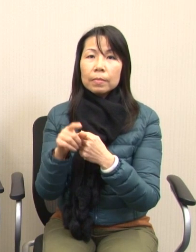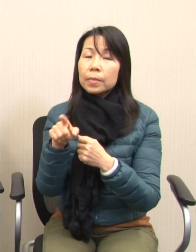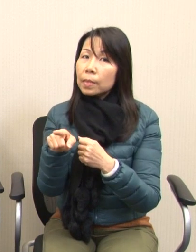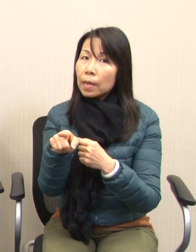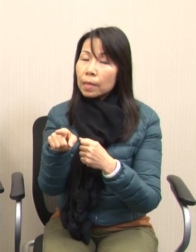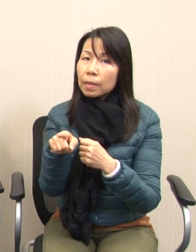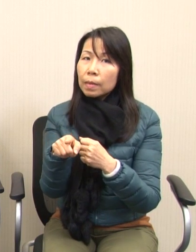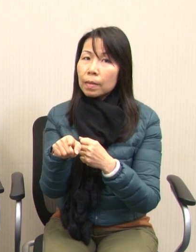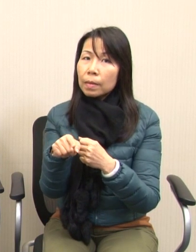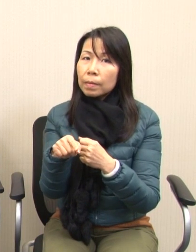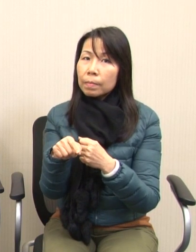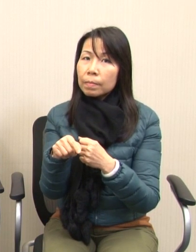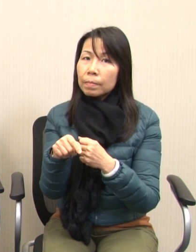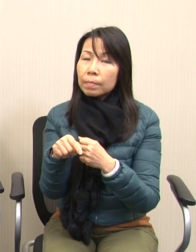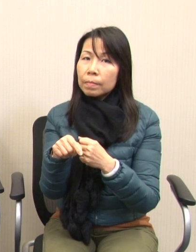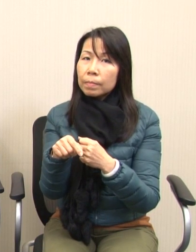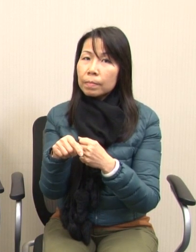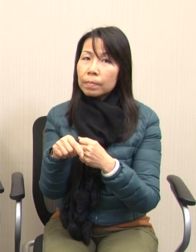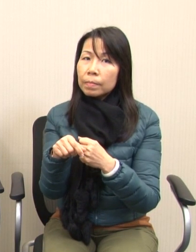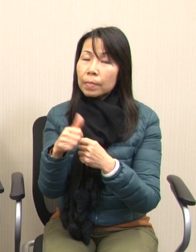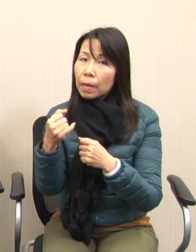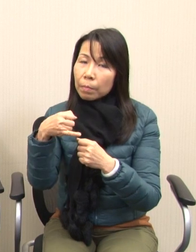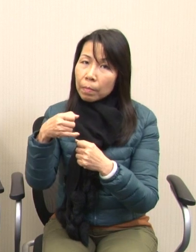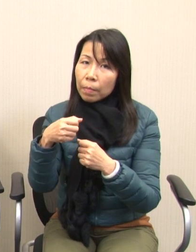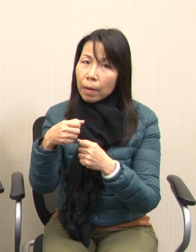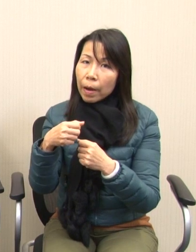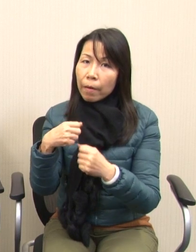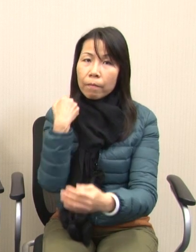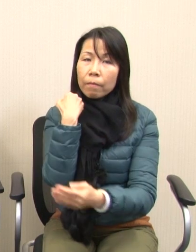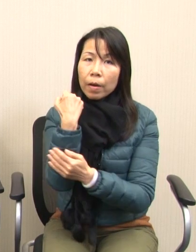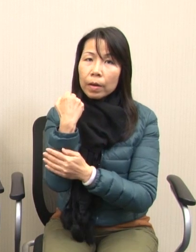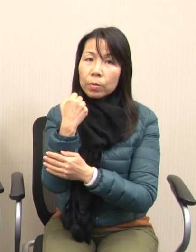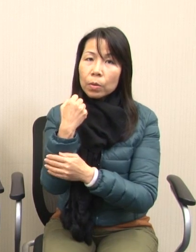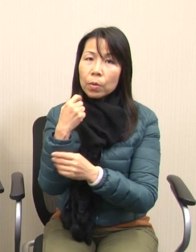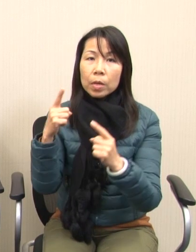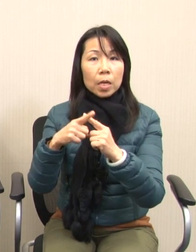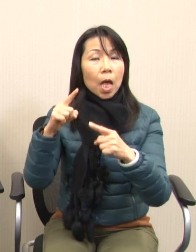是反對人大八十一的決議？